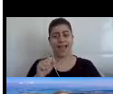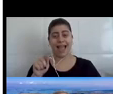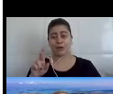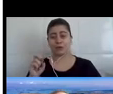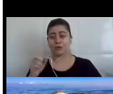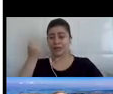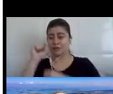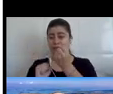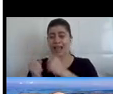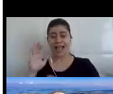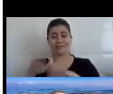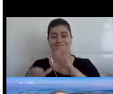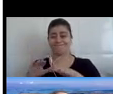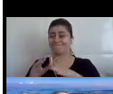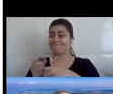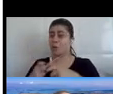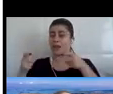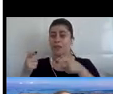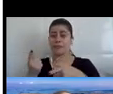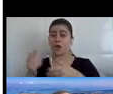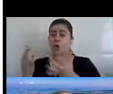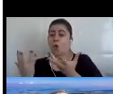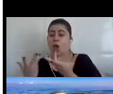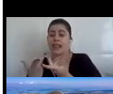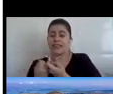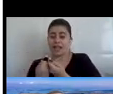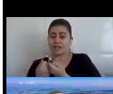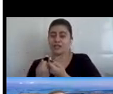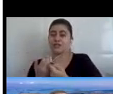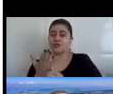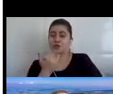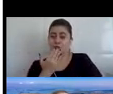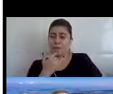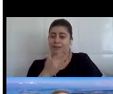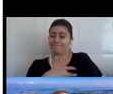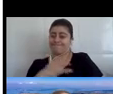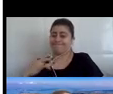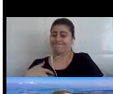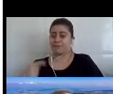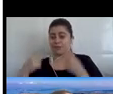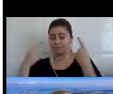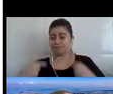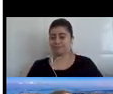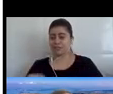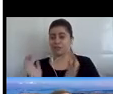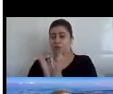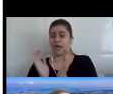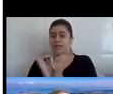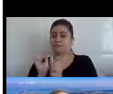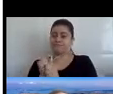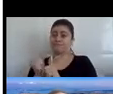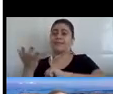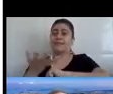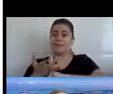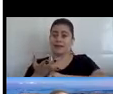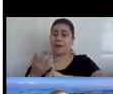qualidade alimentar, né? Principalmente para o nosso organismo, em situações de vulnerabilidade como a pandemia.